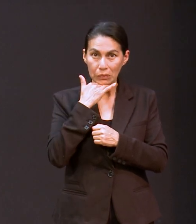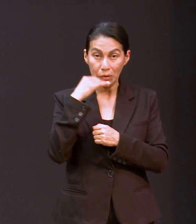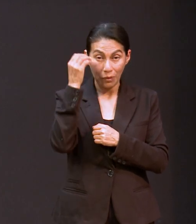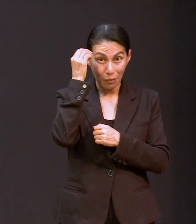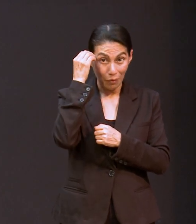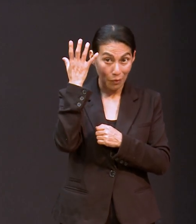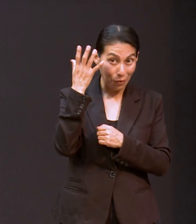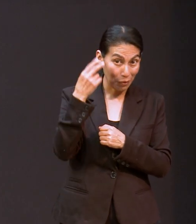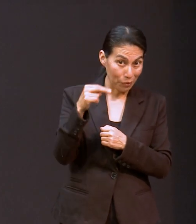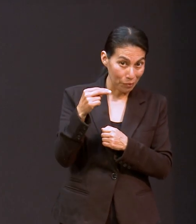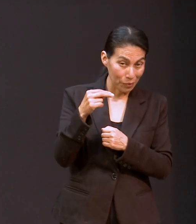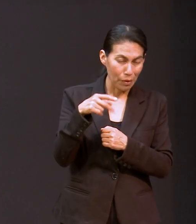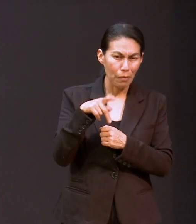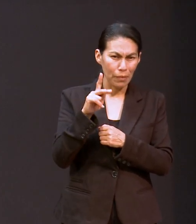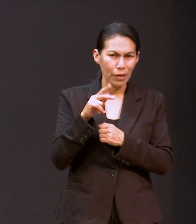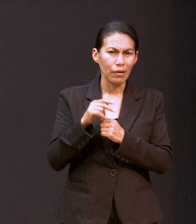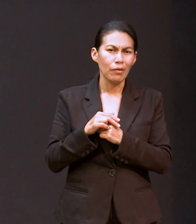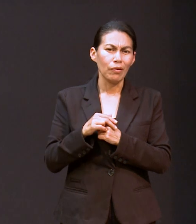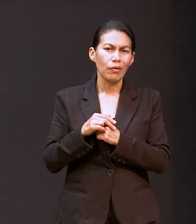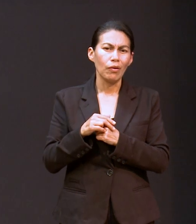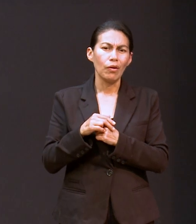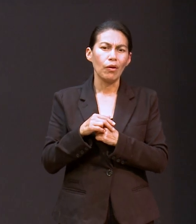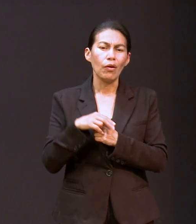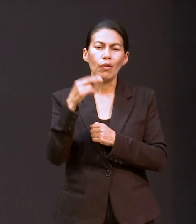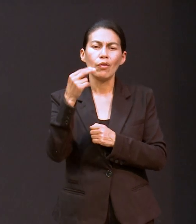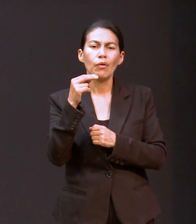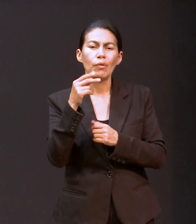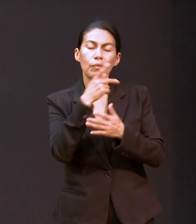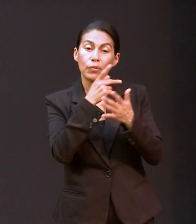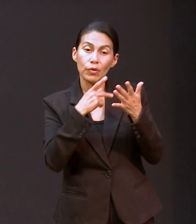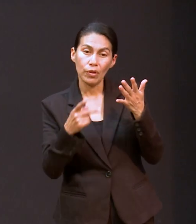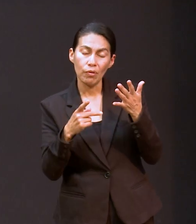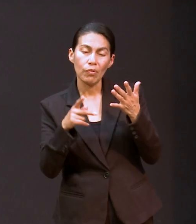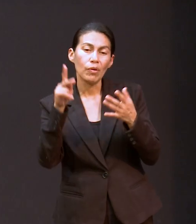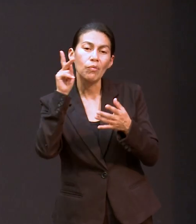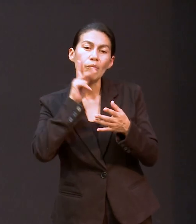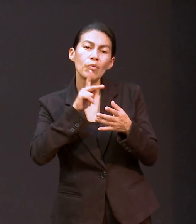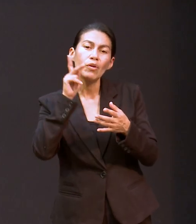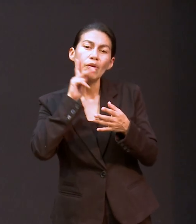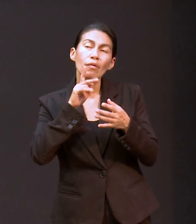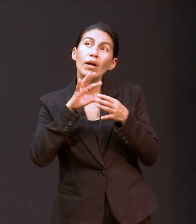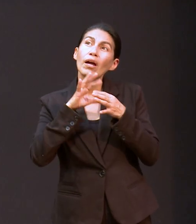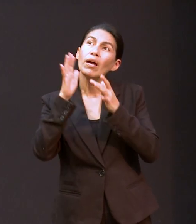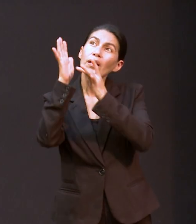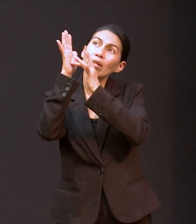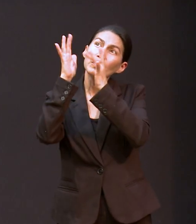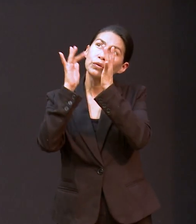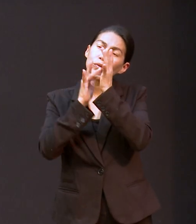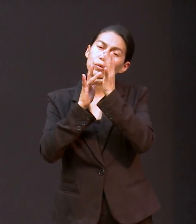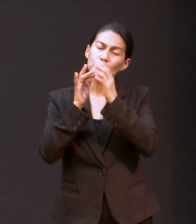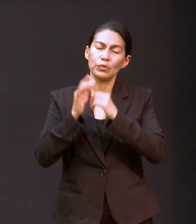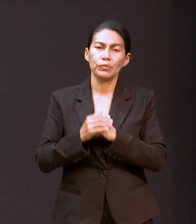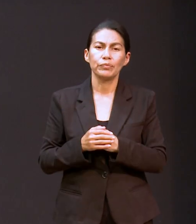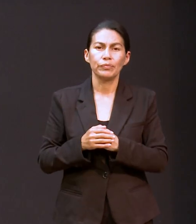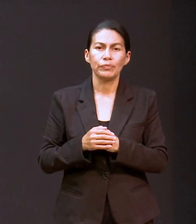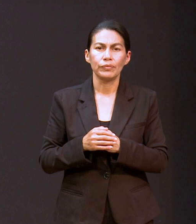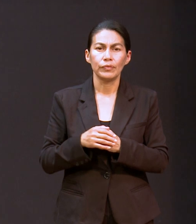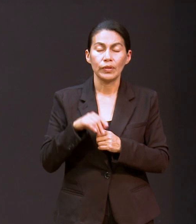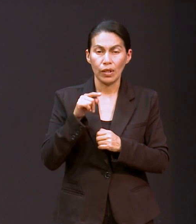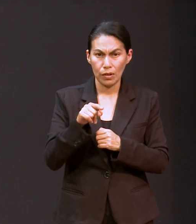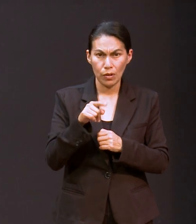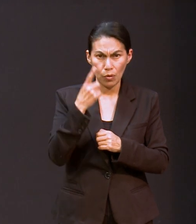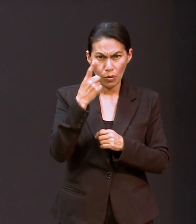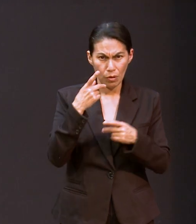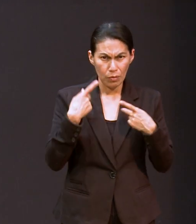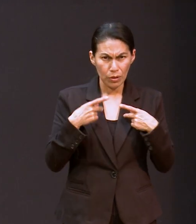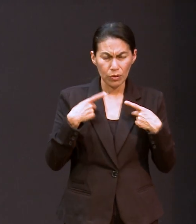ahora se me olvido pero el programa se llamaba Prueba con Jesús prueba en él